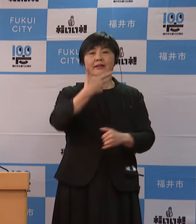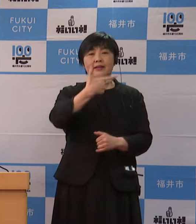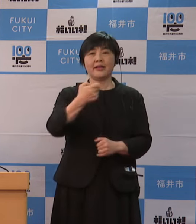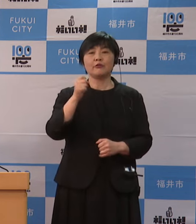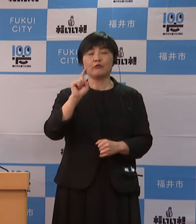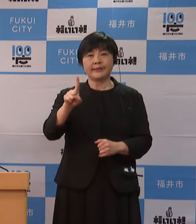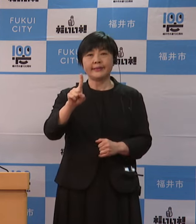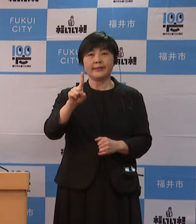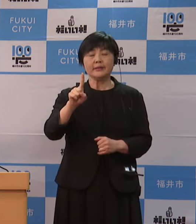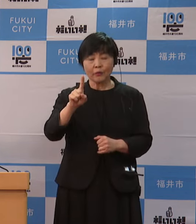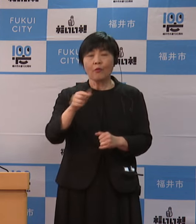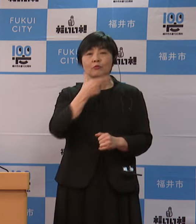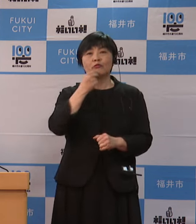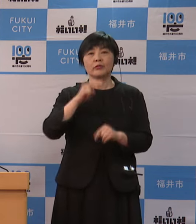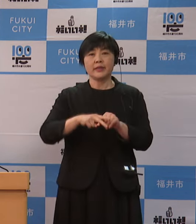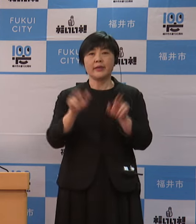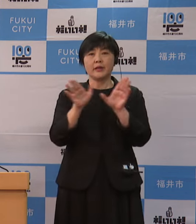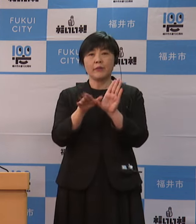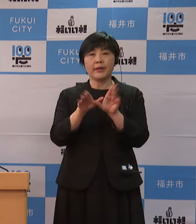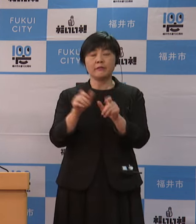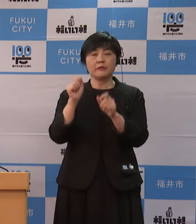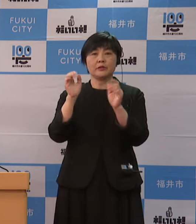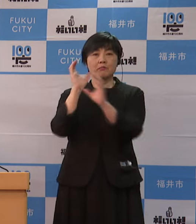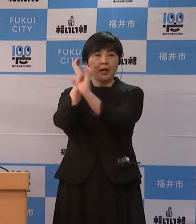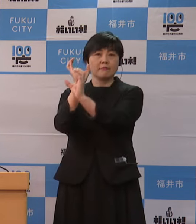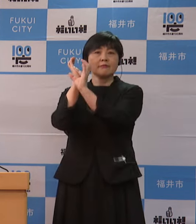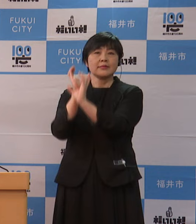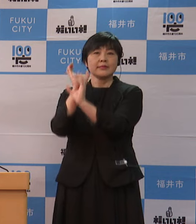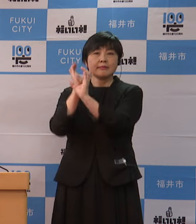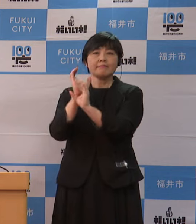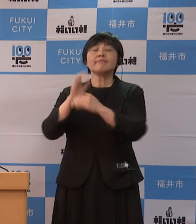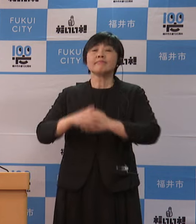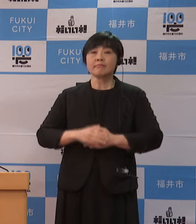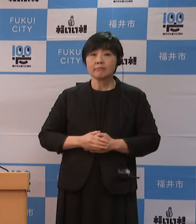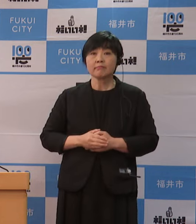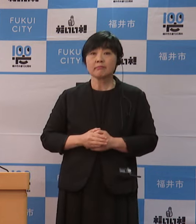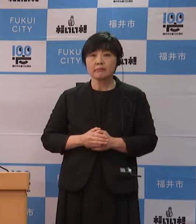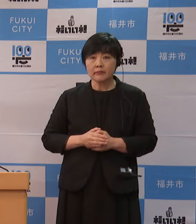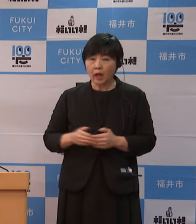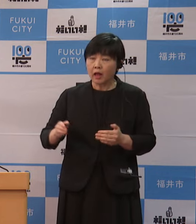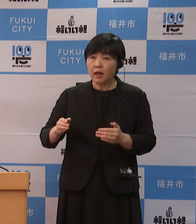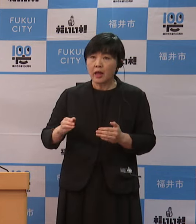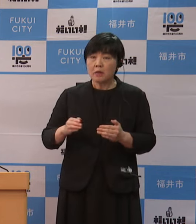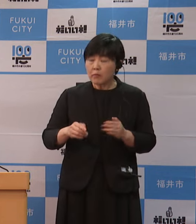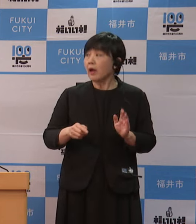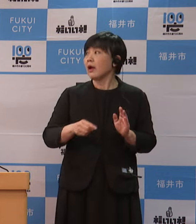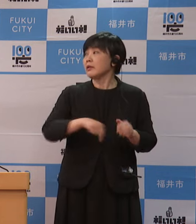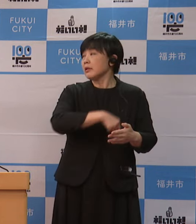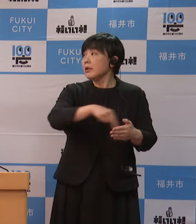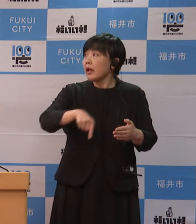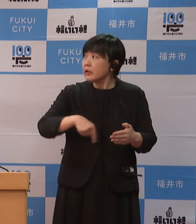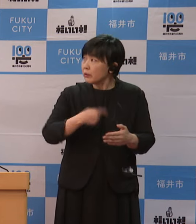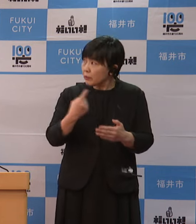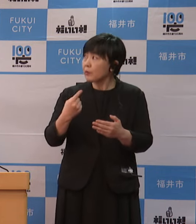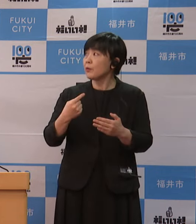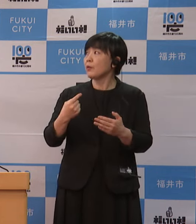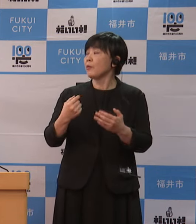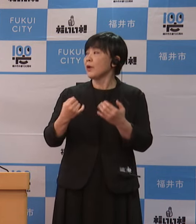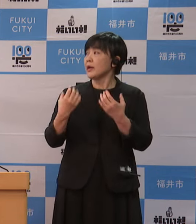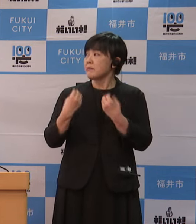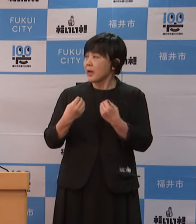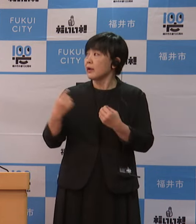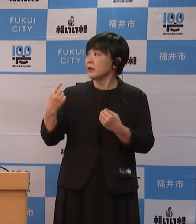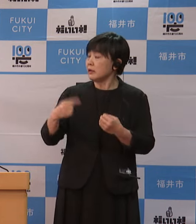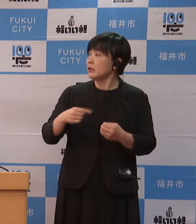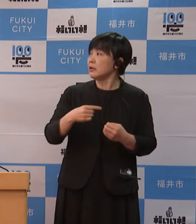福井フェニックス祭り、メニューといたしましては、今までと大きくは変わっておりませんが、マーチ